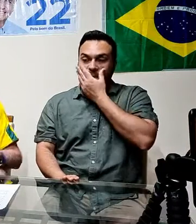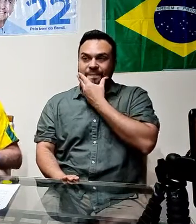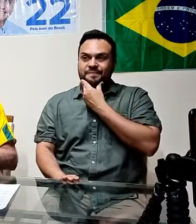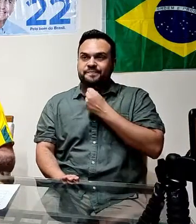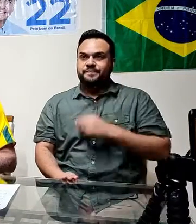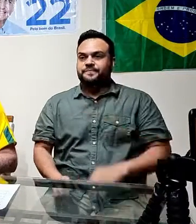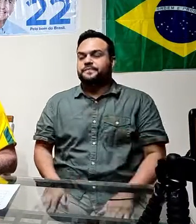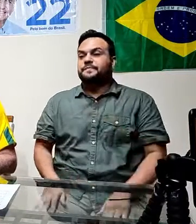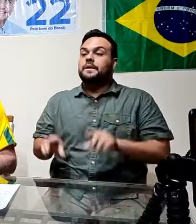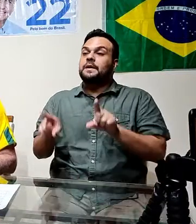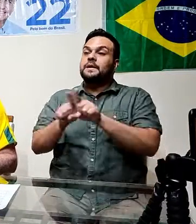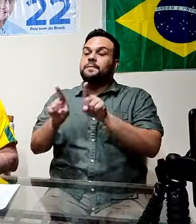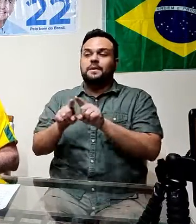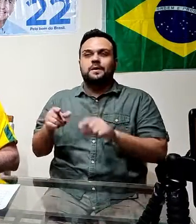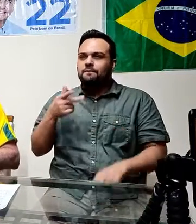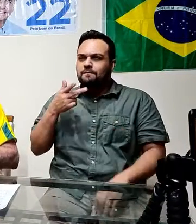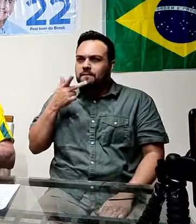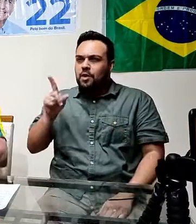Vem falando também